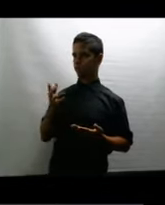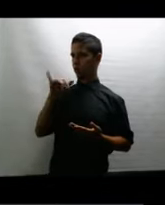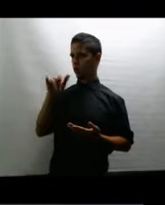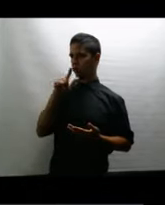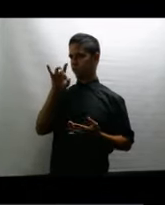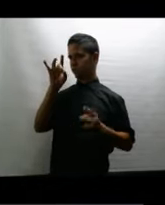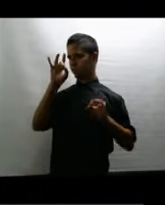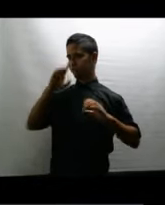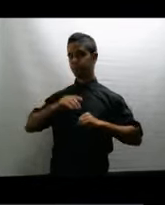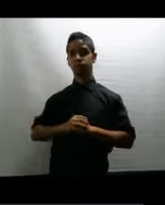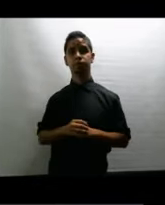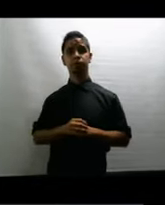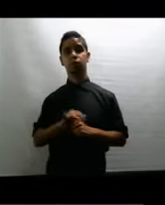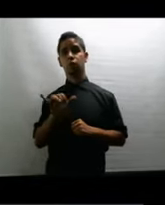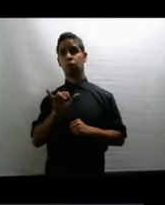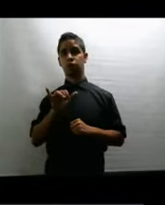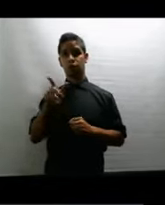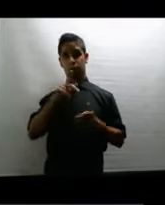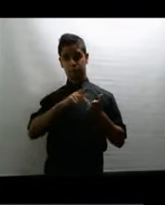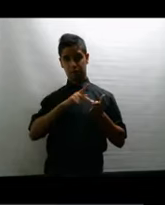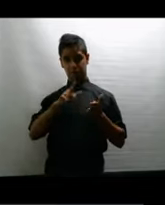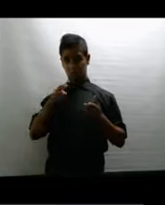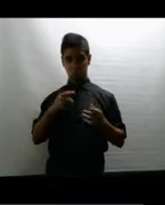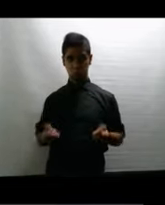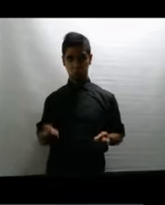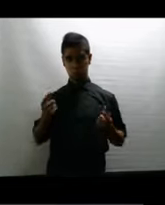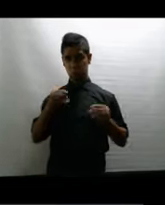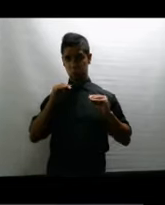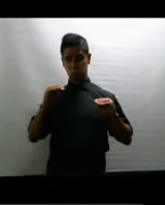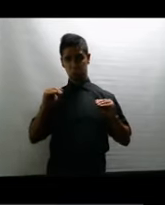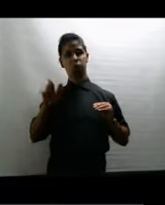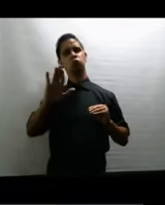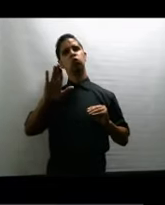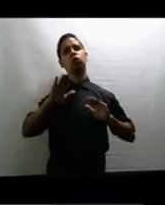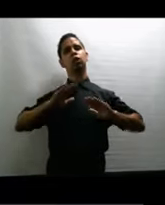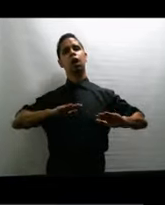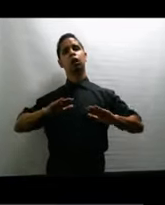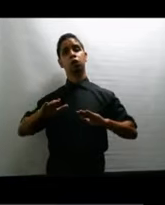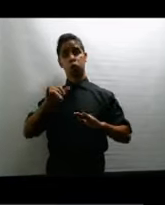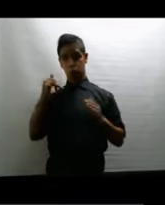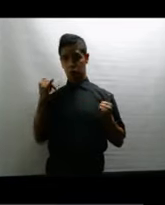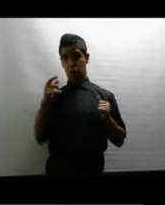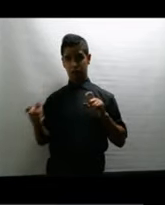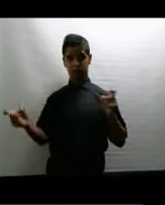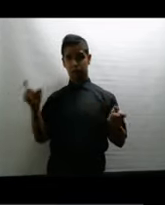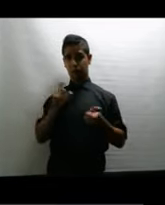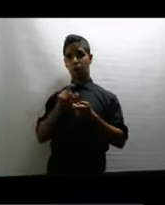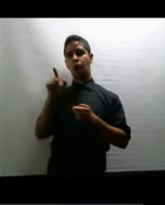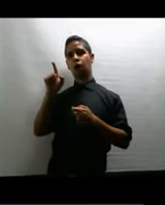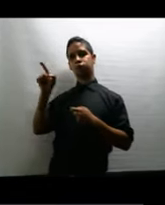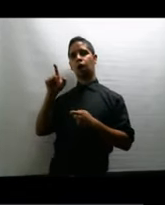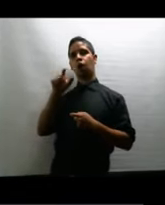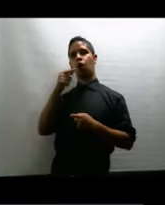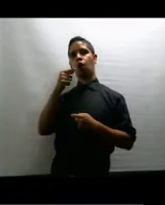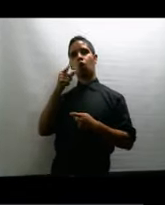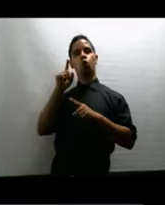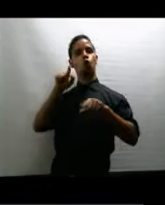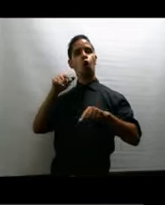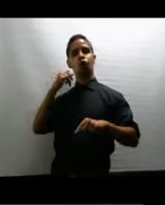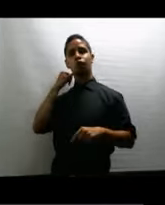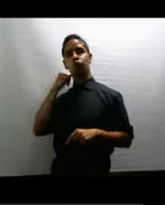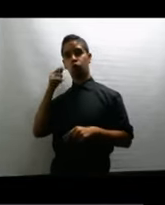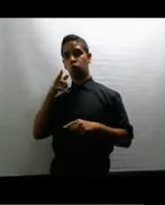Las planillas te dejaron pelao. Tranquilo. Si te cambias ahora a GoPhone con internet ilimitado,